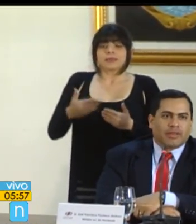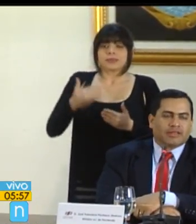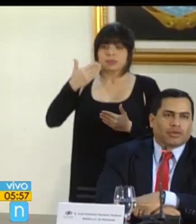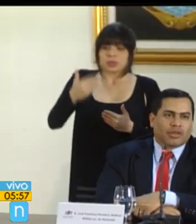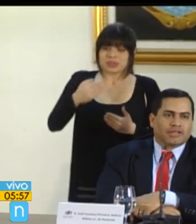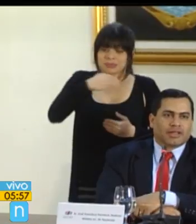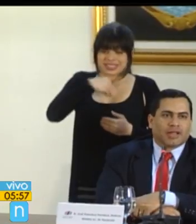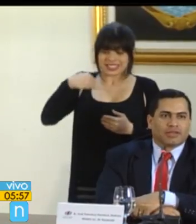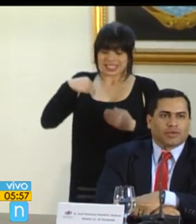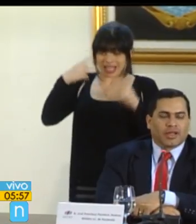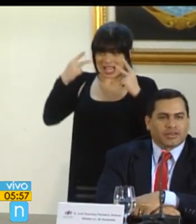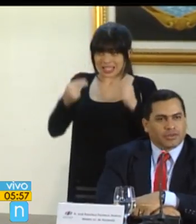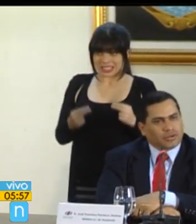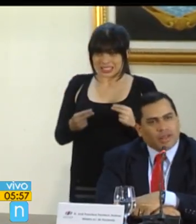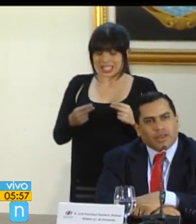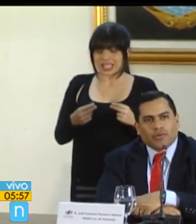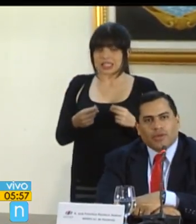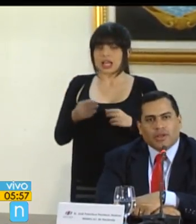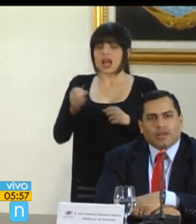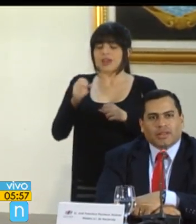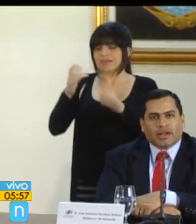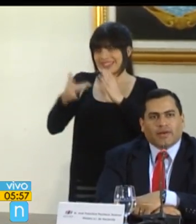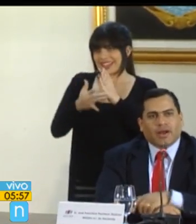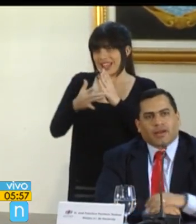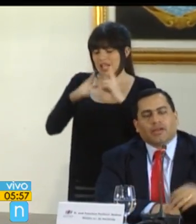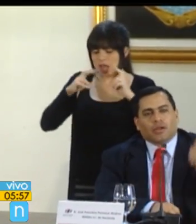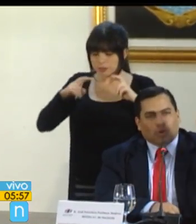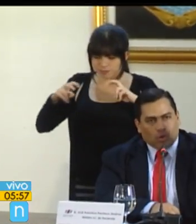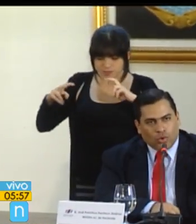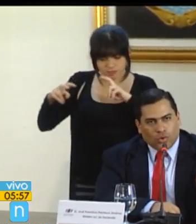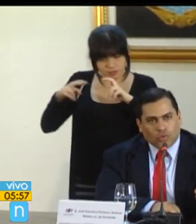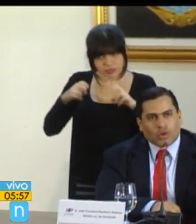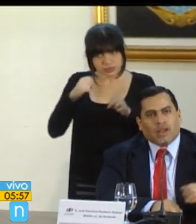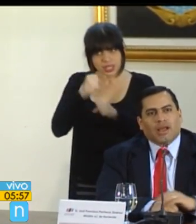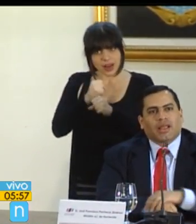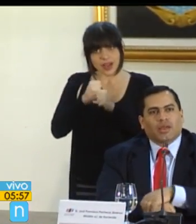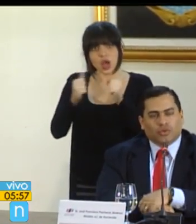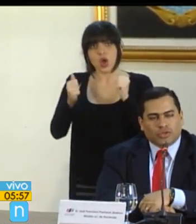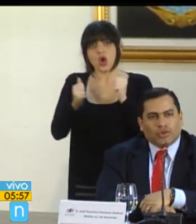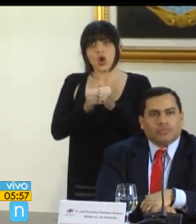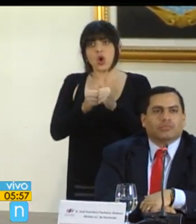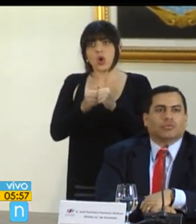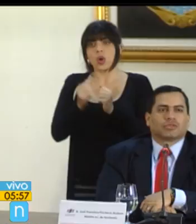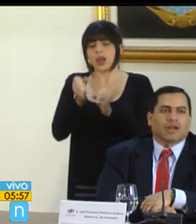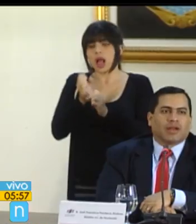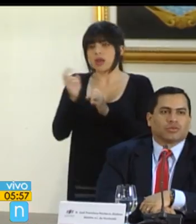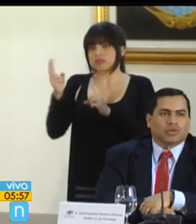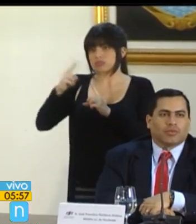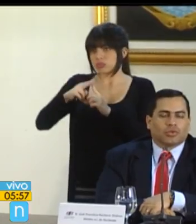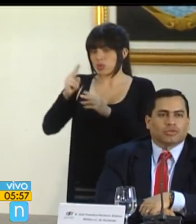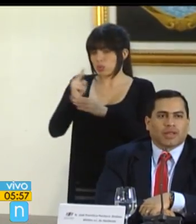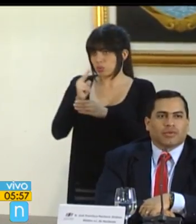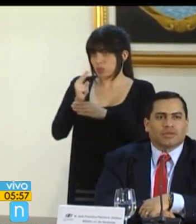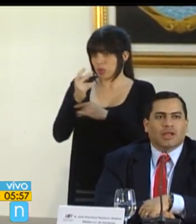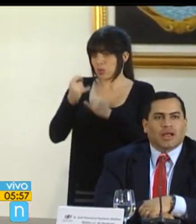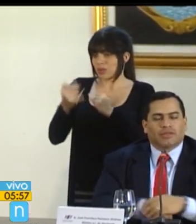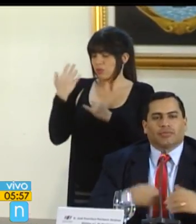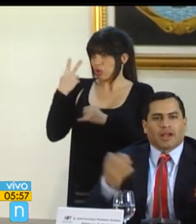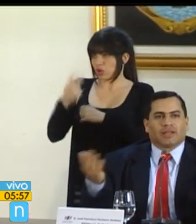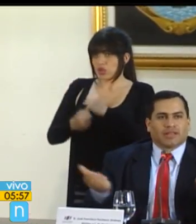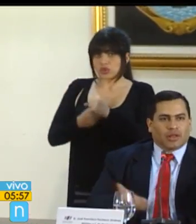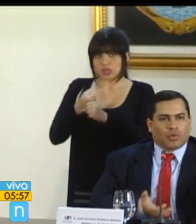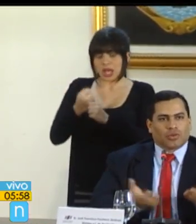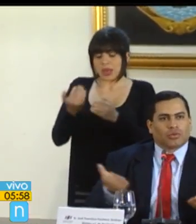Posteriormente el Ministerio de Hacienda hace un ejercicio técnico de trabajar con la ejecución mostrada en los últimos 2 años,